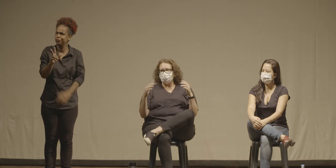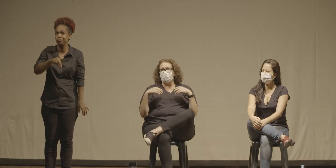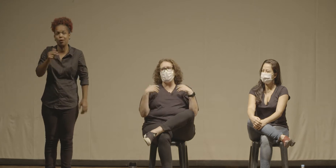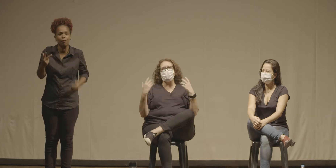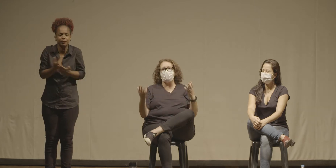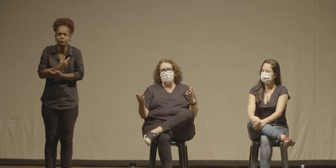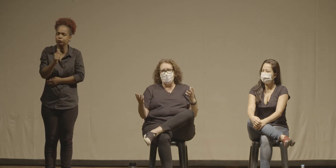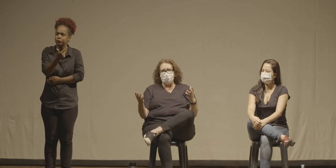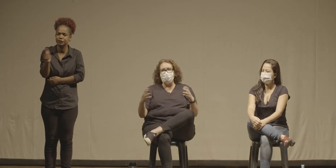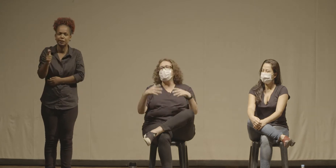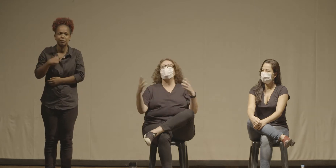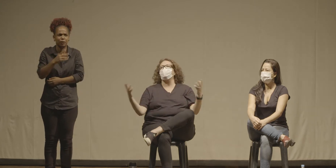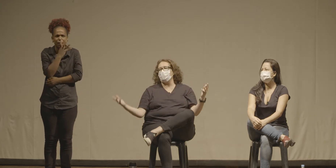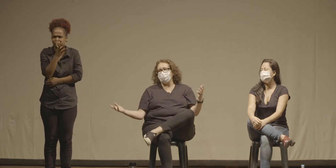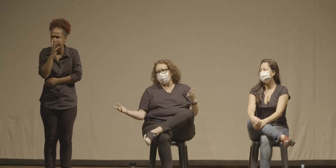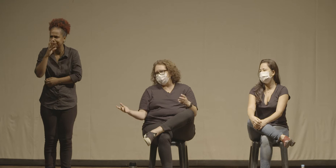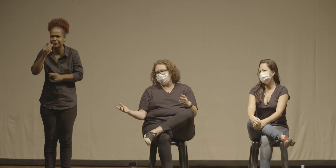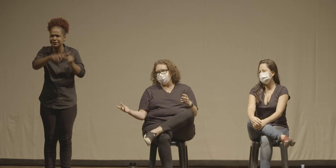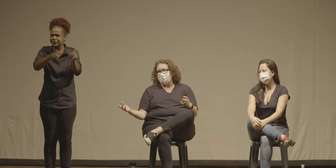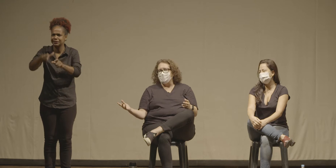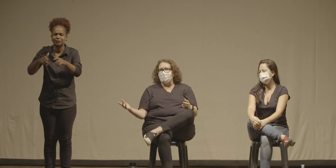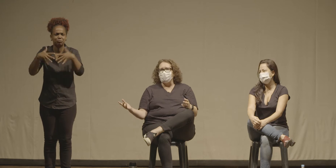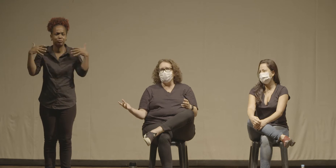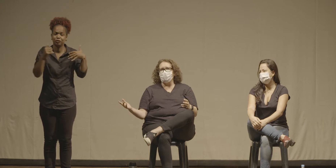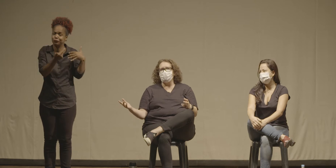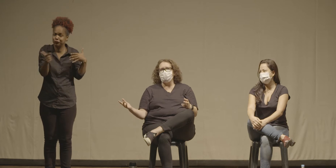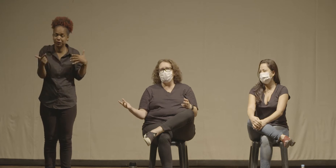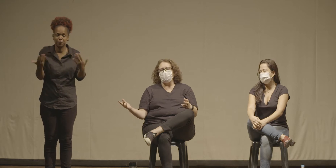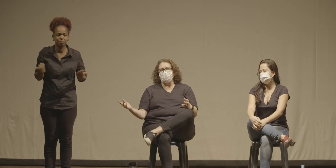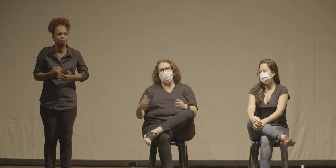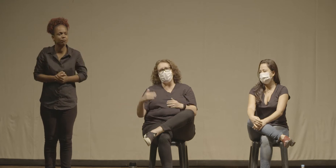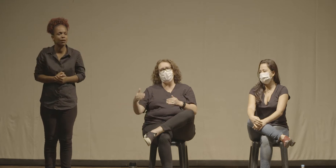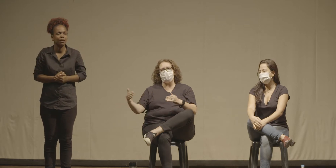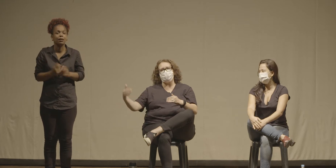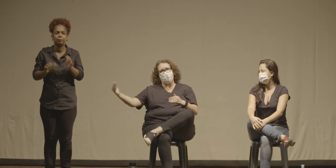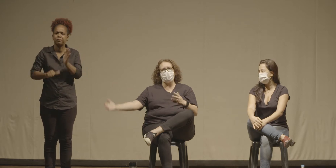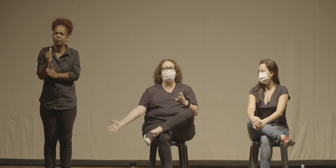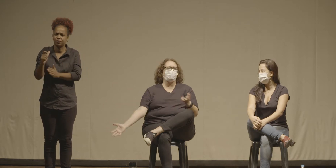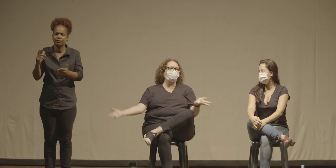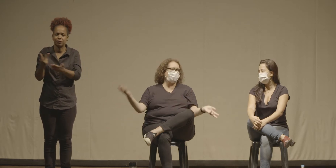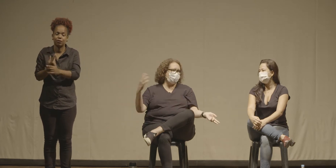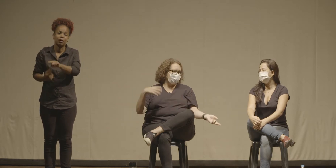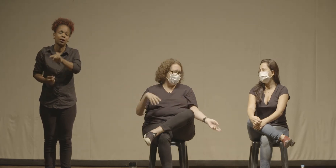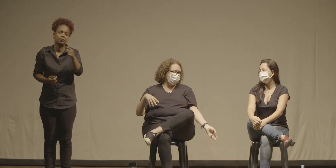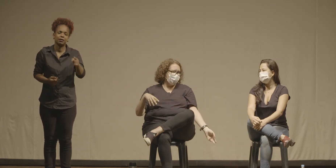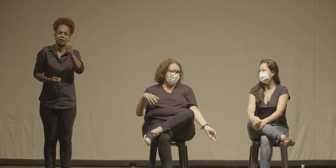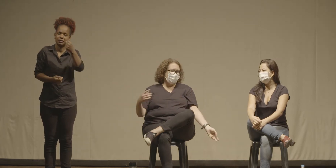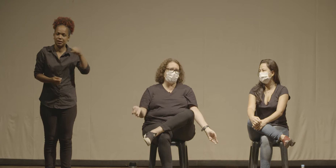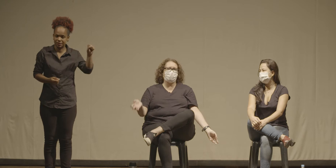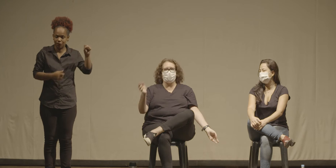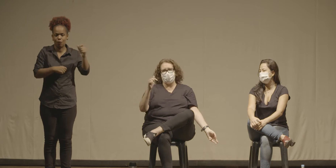nunca tinham jogado para muitas pessoas assistindo. Então, e dali a gente tem a outra seleção que